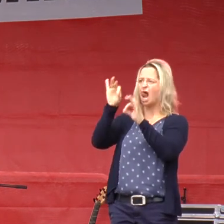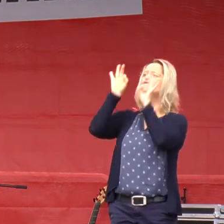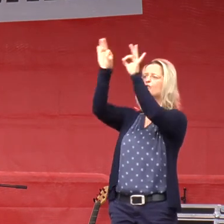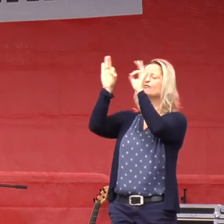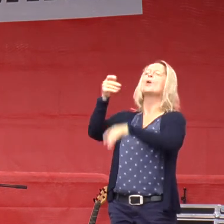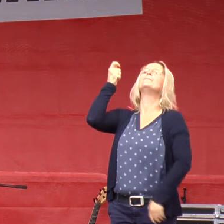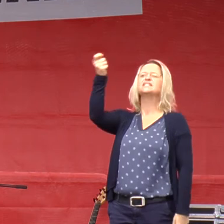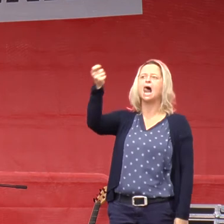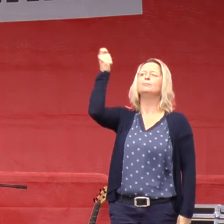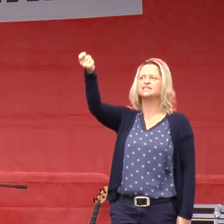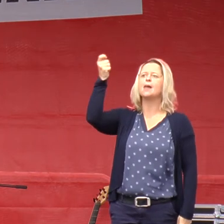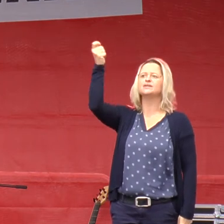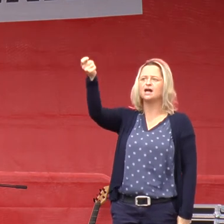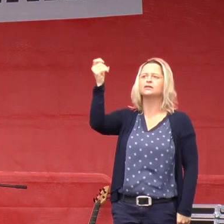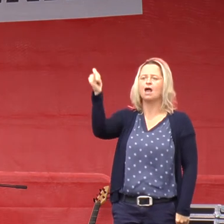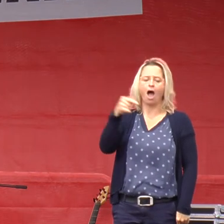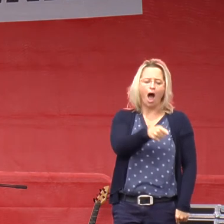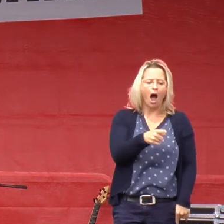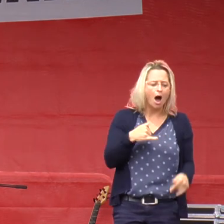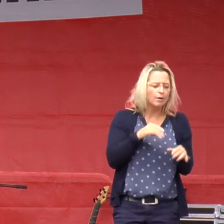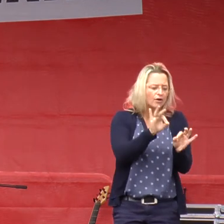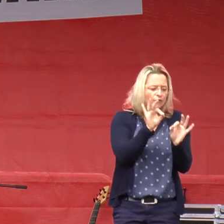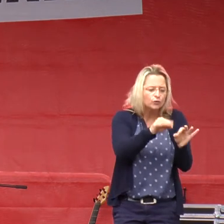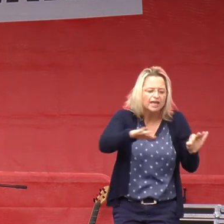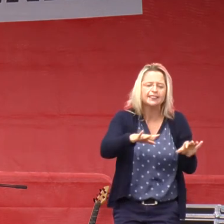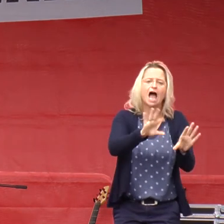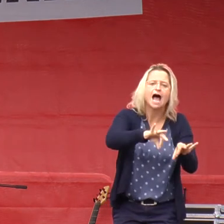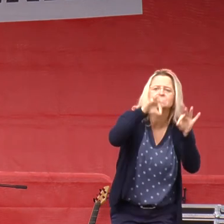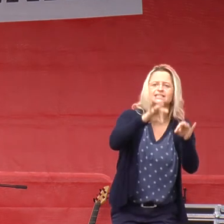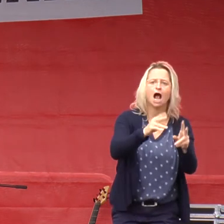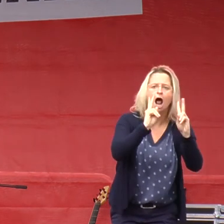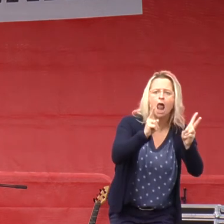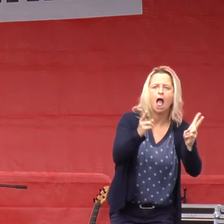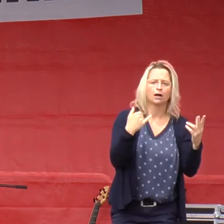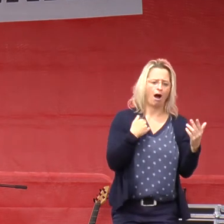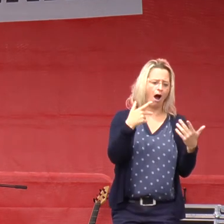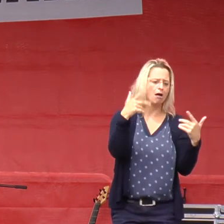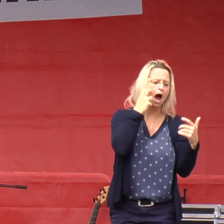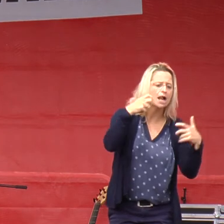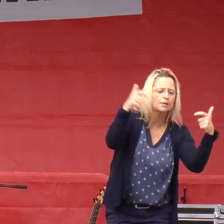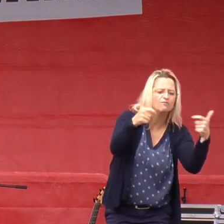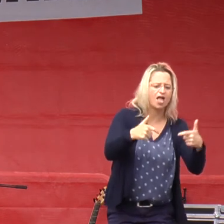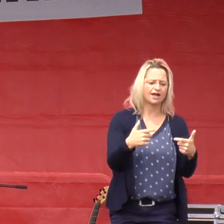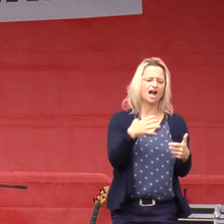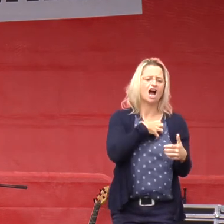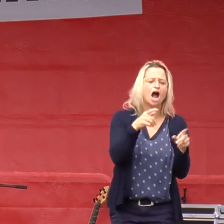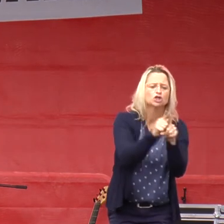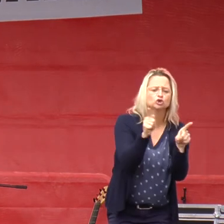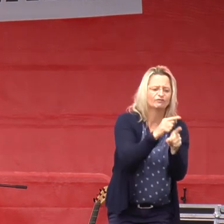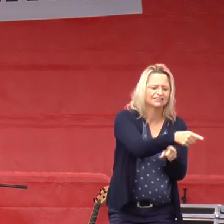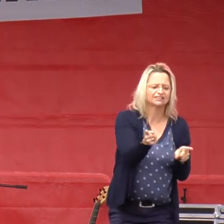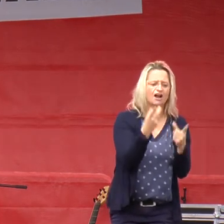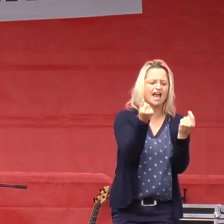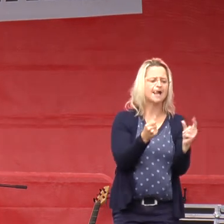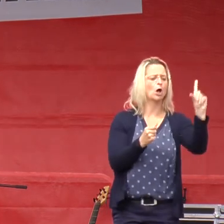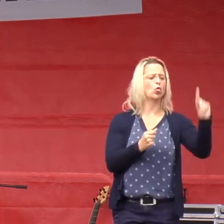bezahlen als den Menschen, denen wir unsere Kinder, unsere Alten und unsere Kranken anvertrauen. Ich finde,